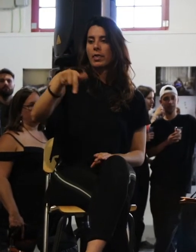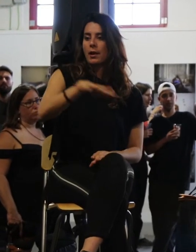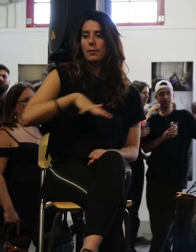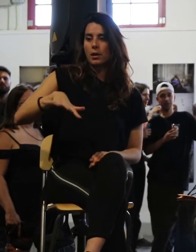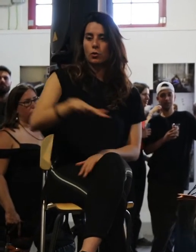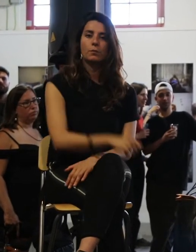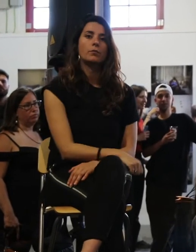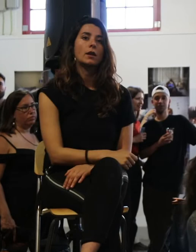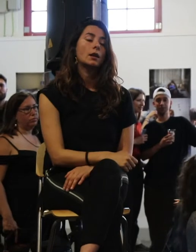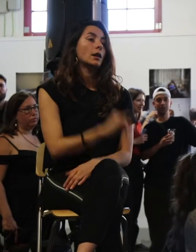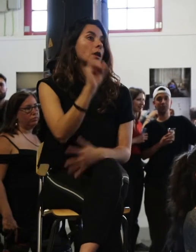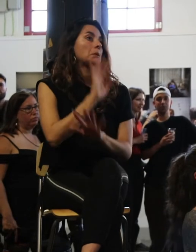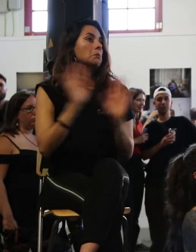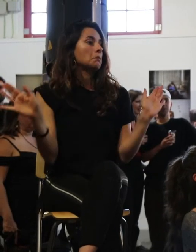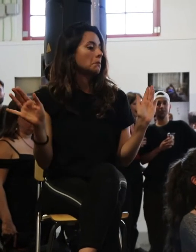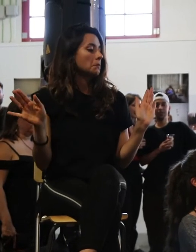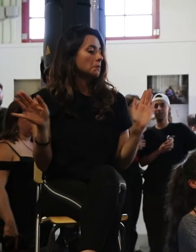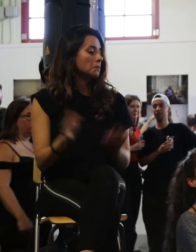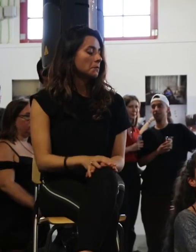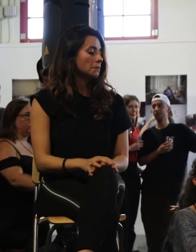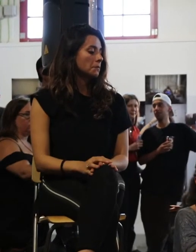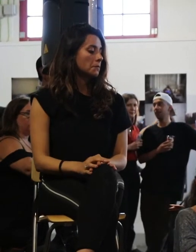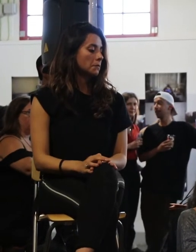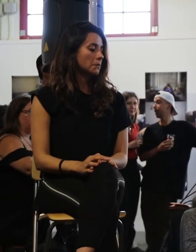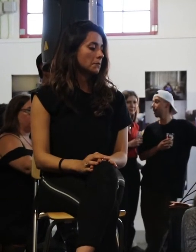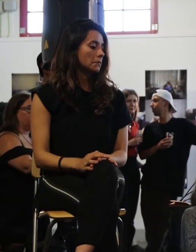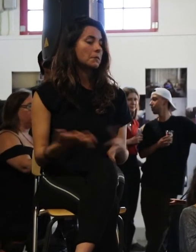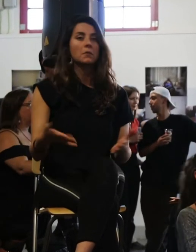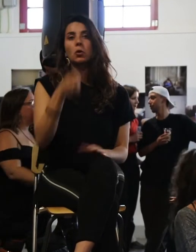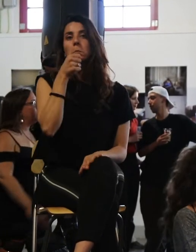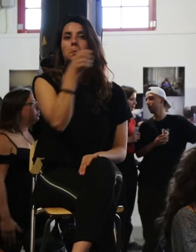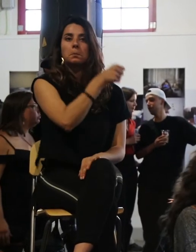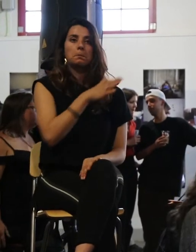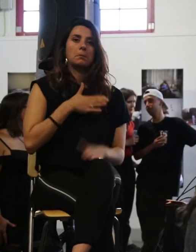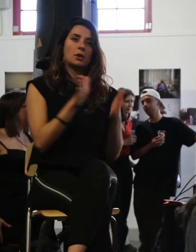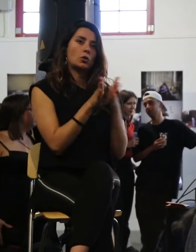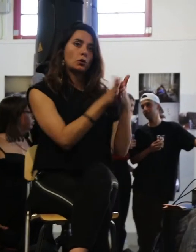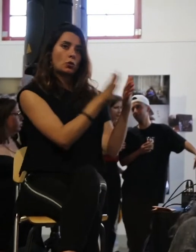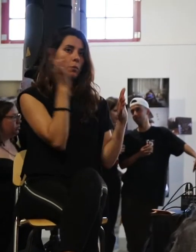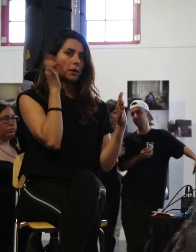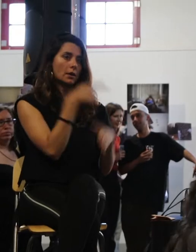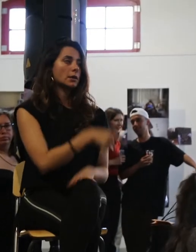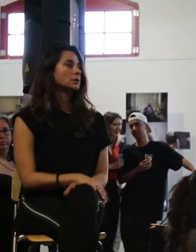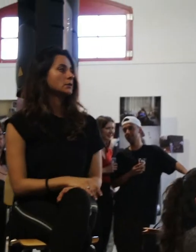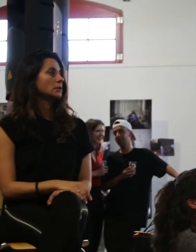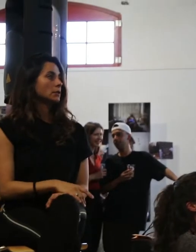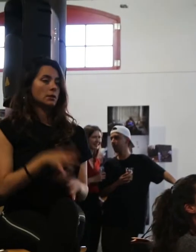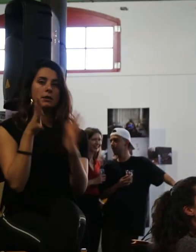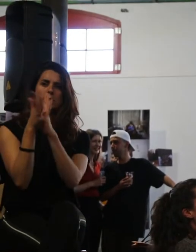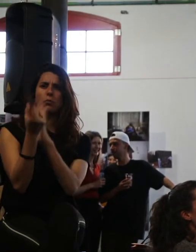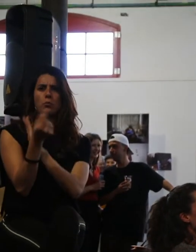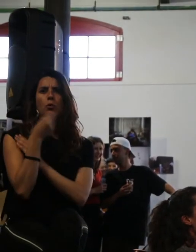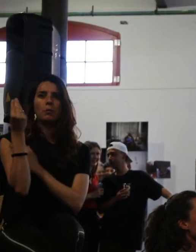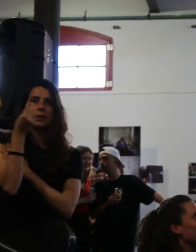Y nada, para lo que está pasando el día de hoy, paso la palabra a mis compañeras, que os explicarán un poco mejor